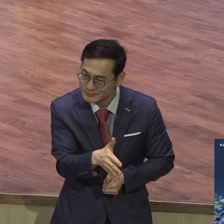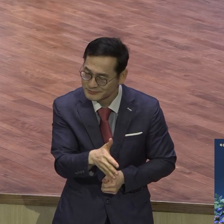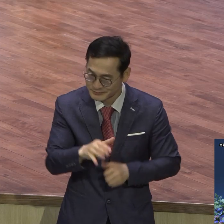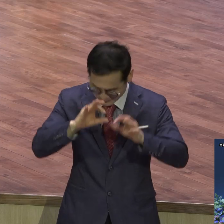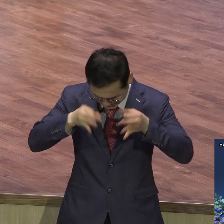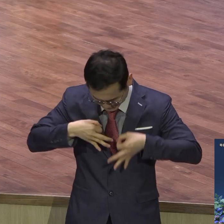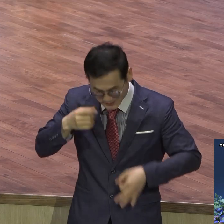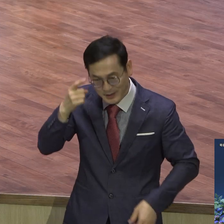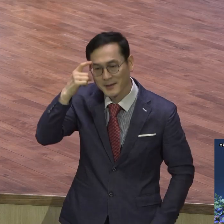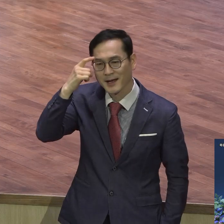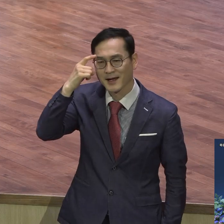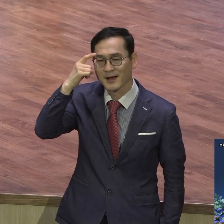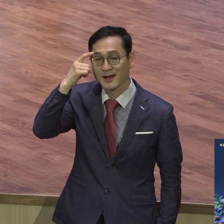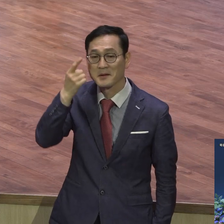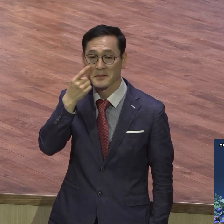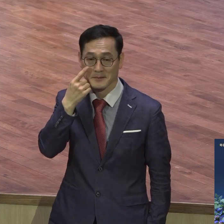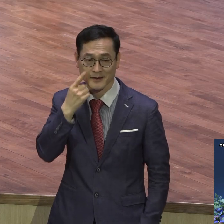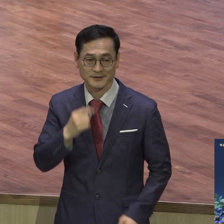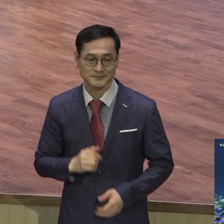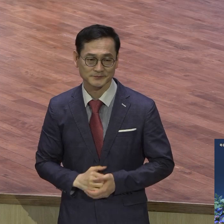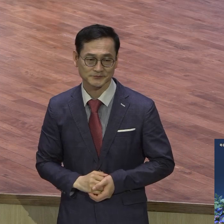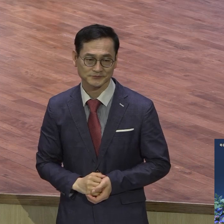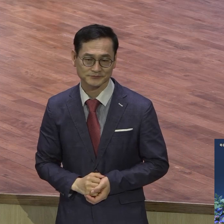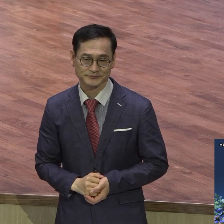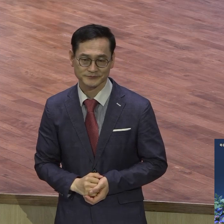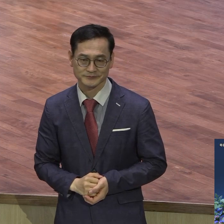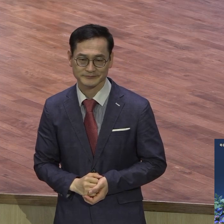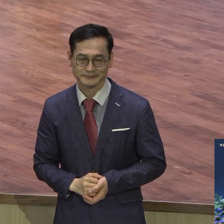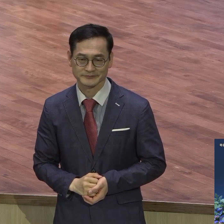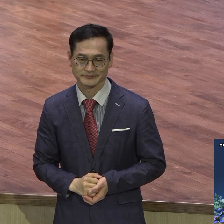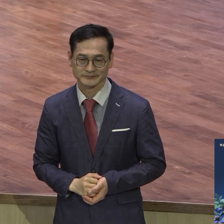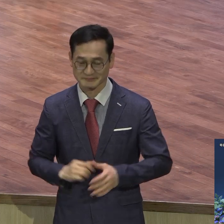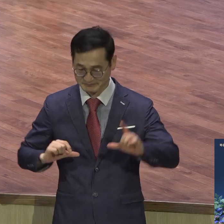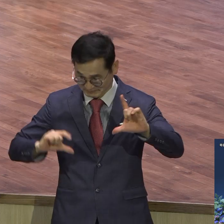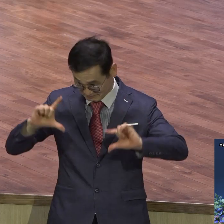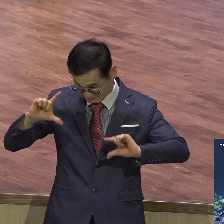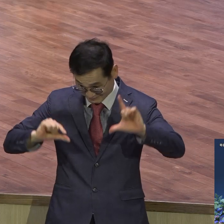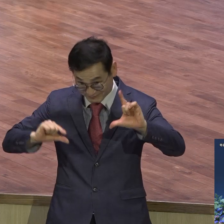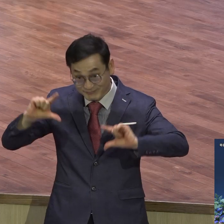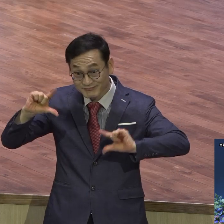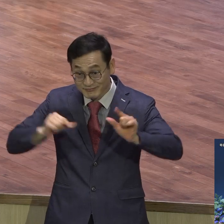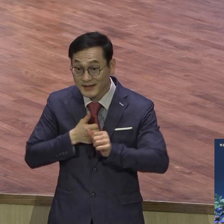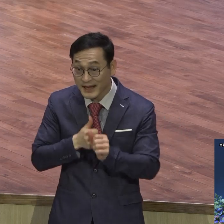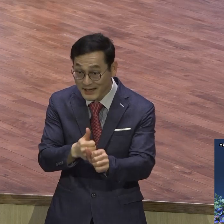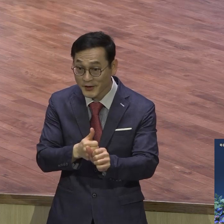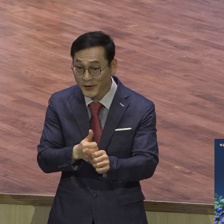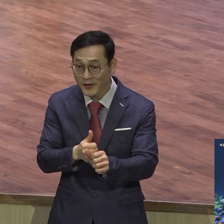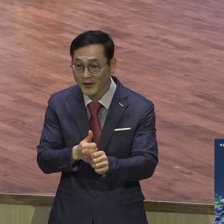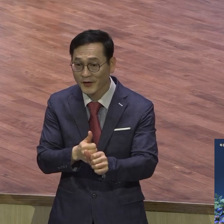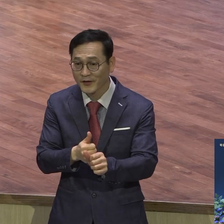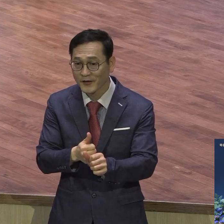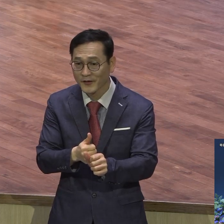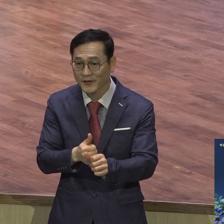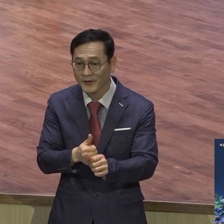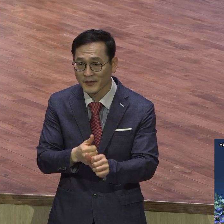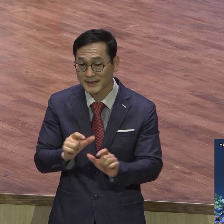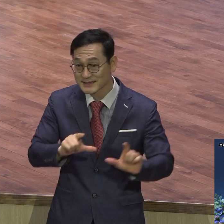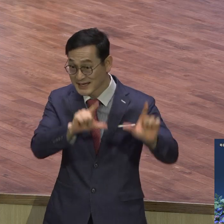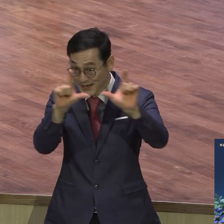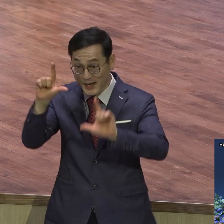아니면 비판하는 말을 많이 하는지 그 비율에 따라서 그 비율에 따라서 삶의